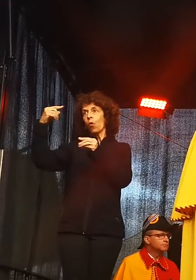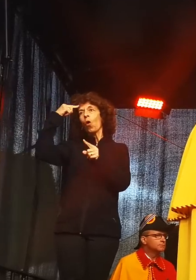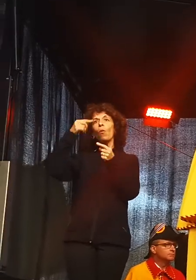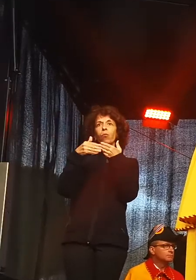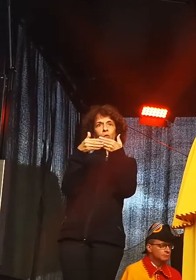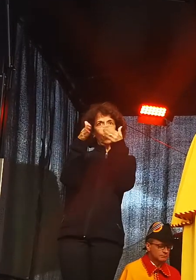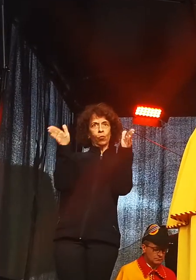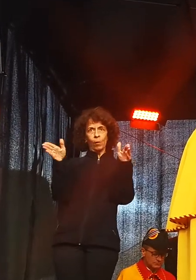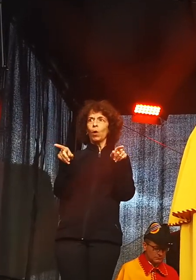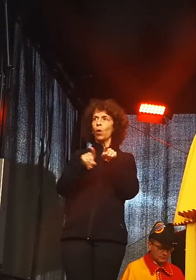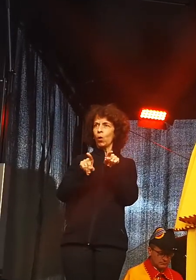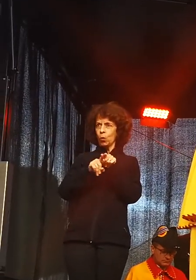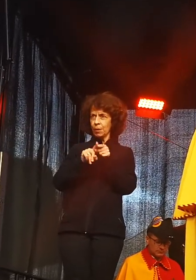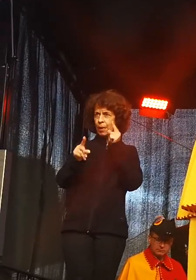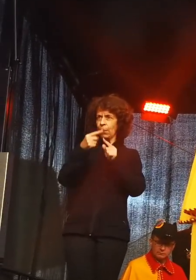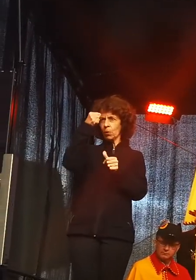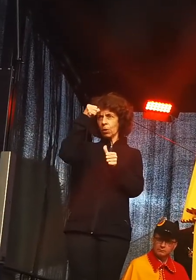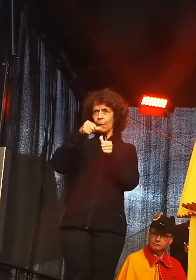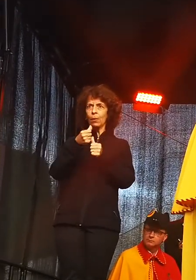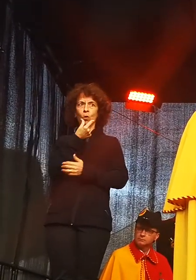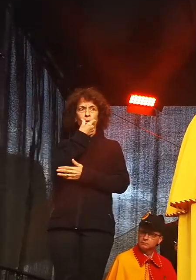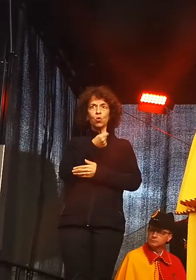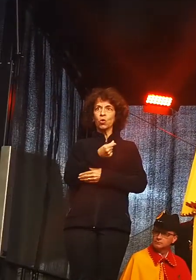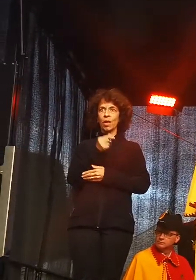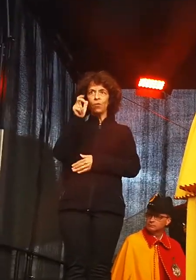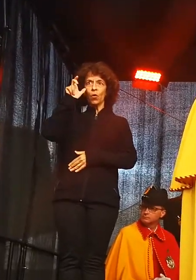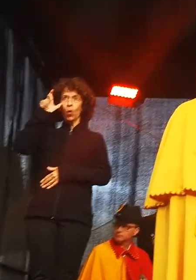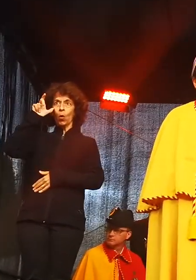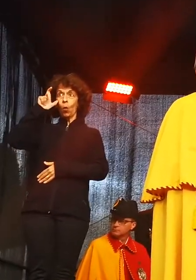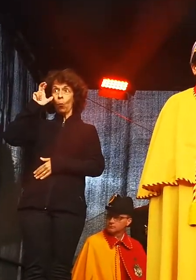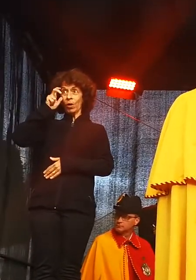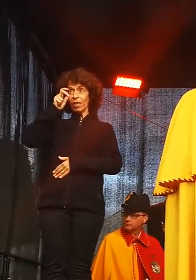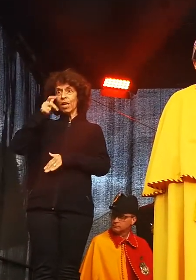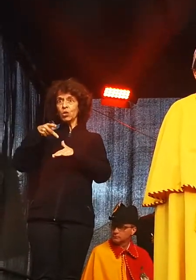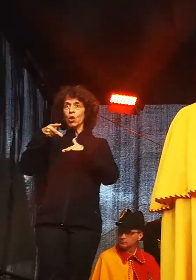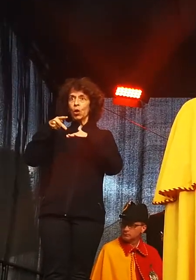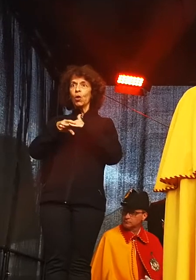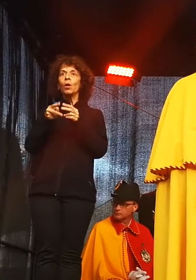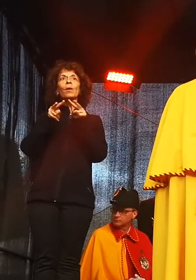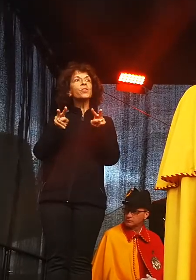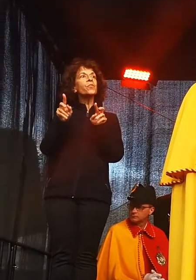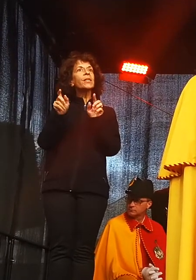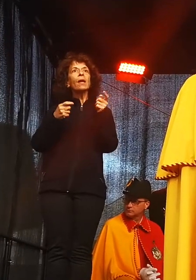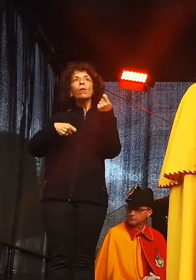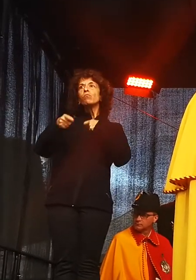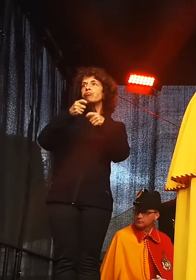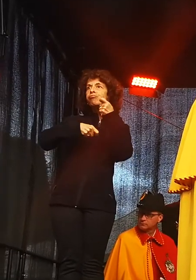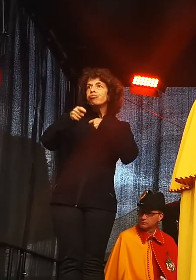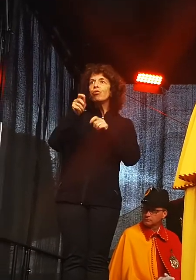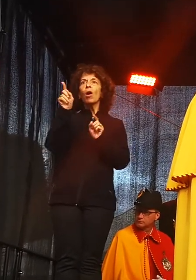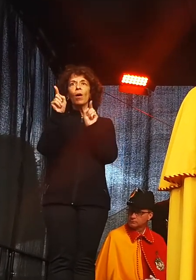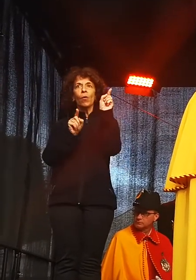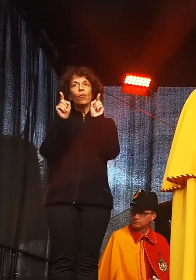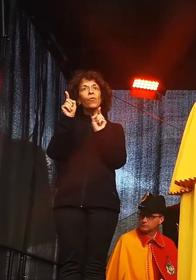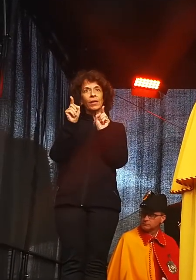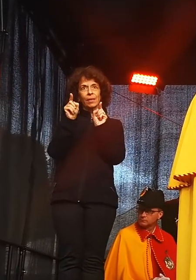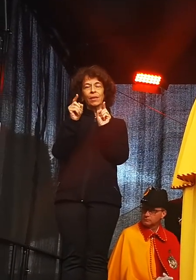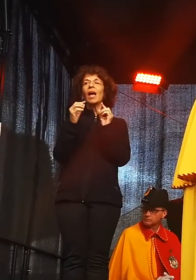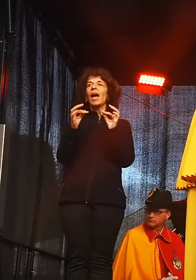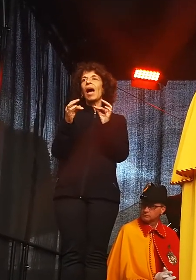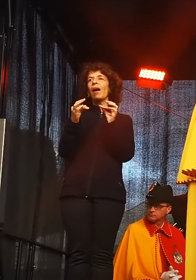suffisamment mentionné que Genève fut, dès le Moyen Âge, une ville de foire, donc une cité